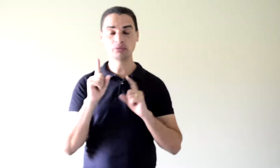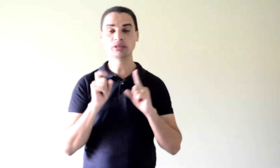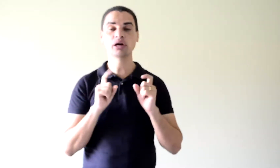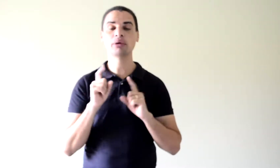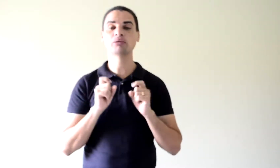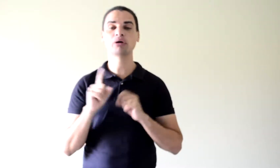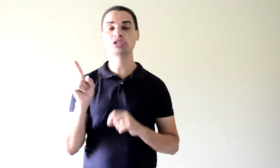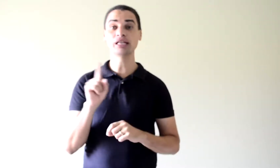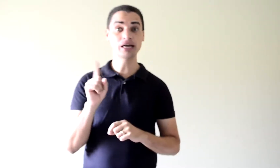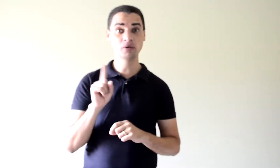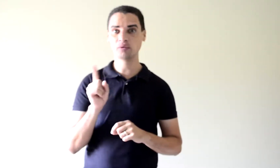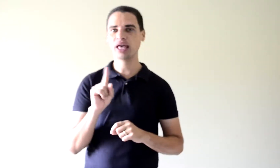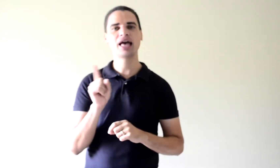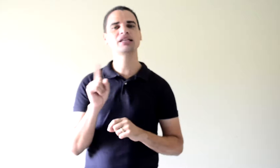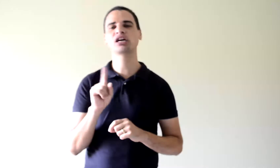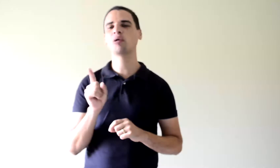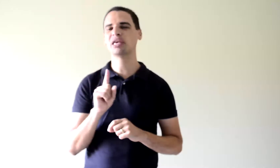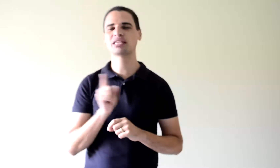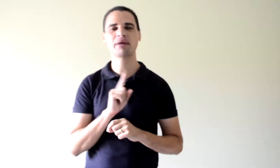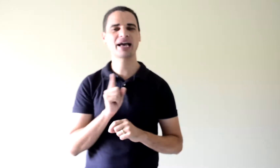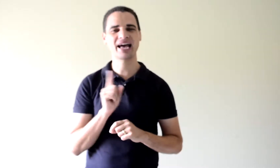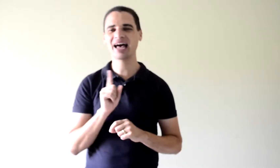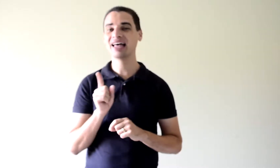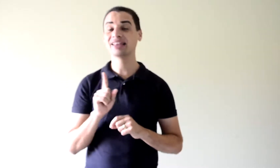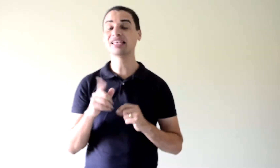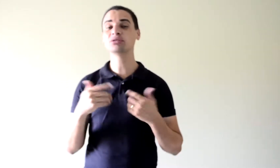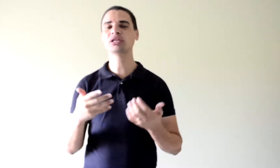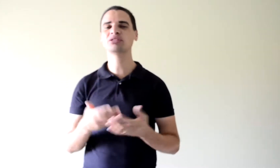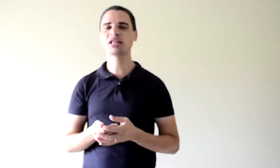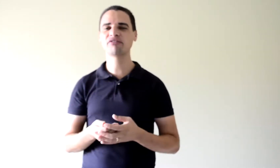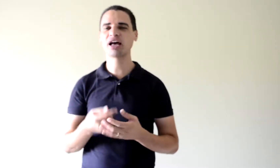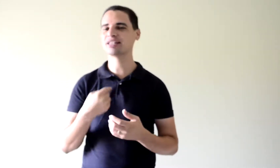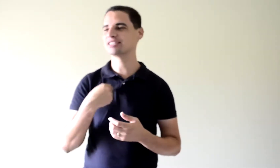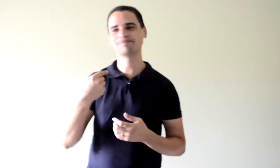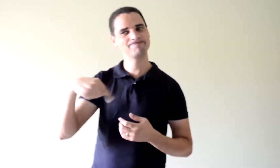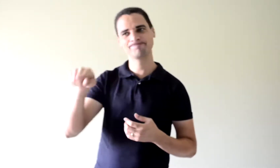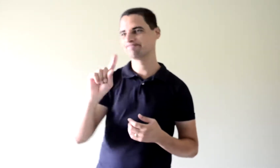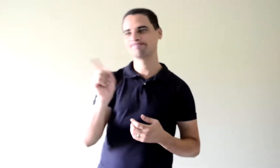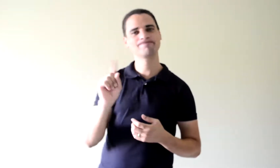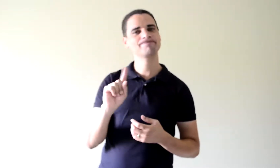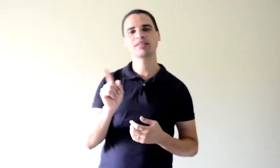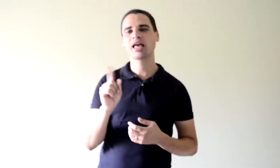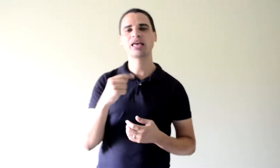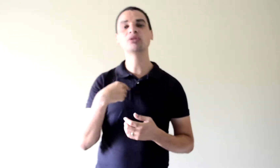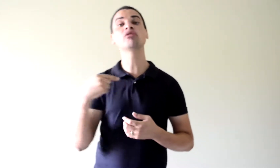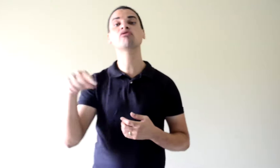não manual de não, ela já começa a marcar desde o início da frase. Eu não vou